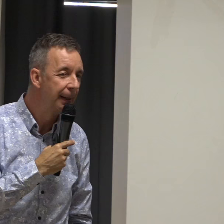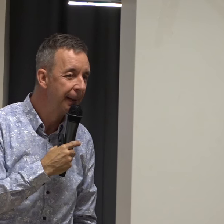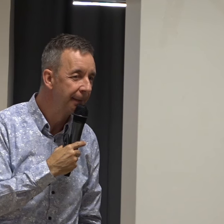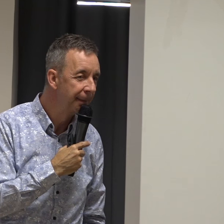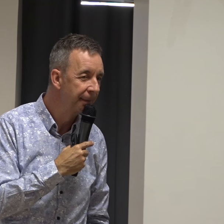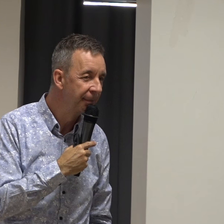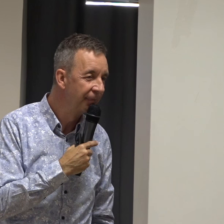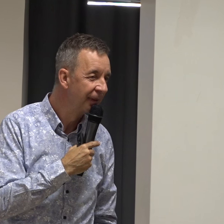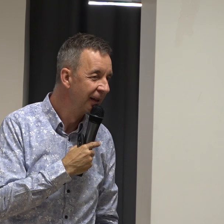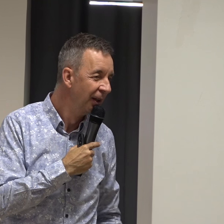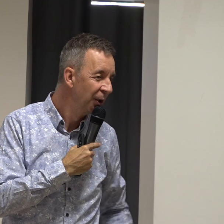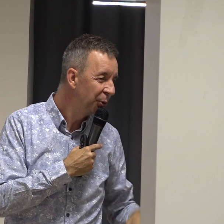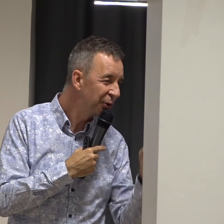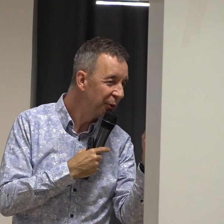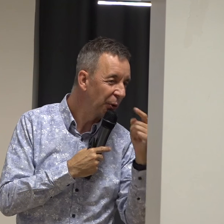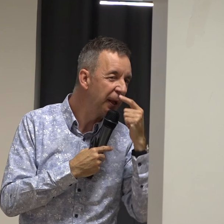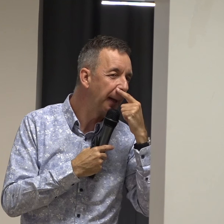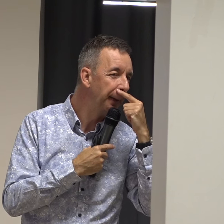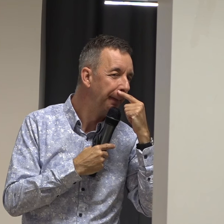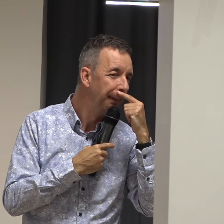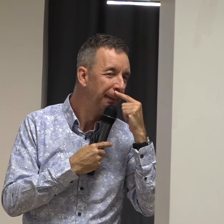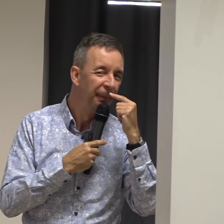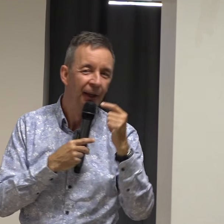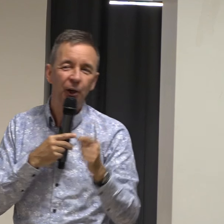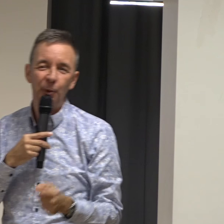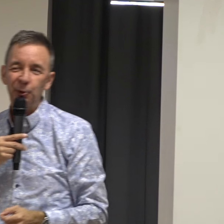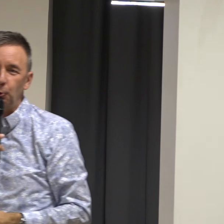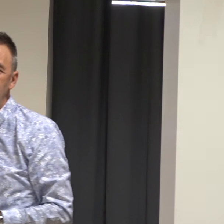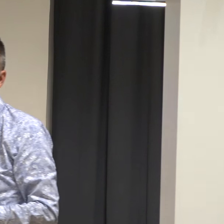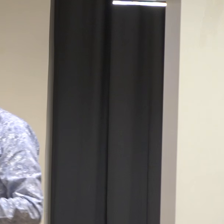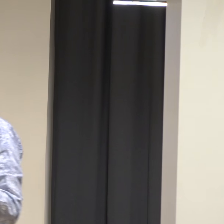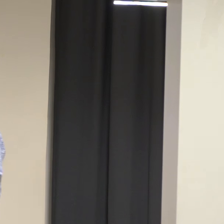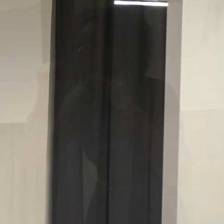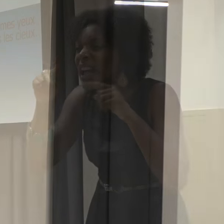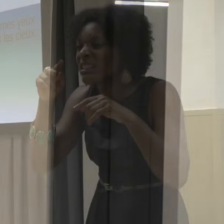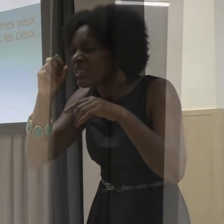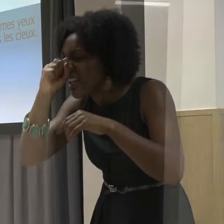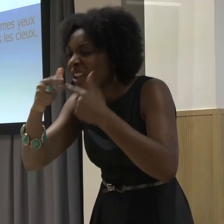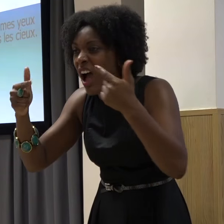âme. Tout ce que tu regardes, comment tu regardes?